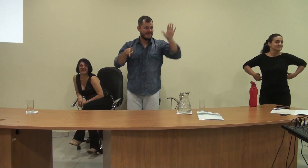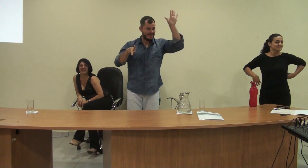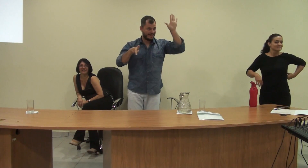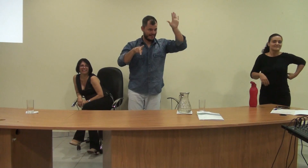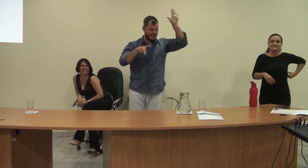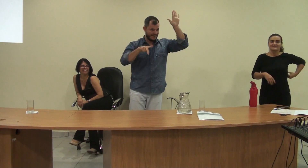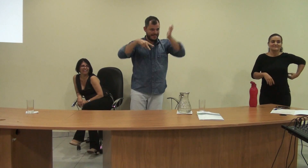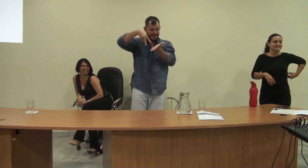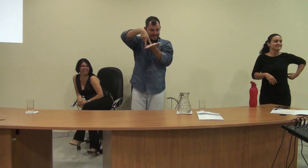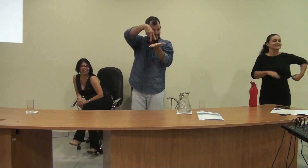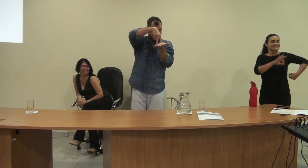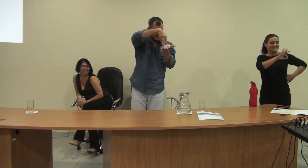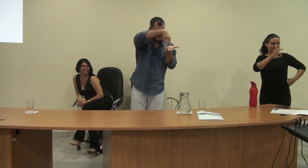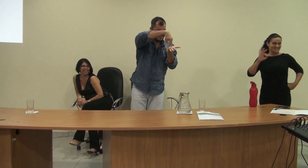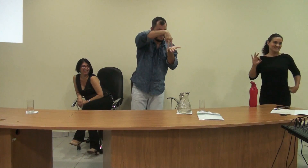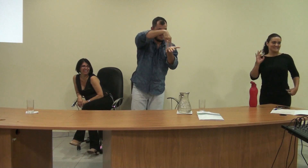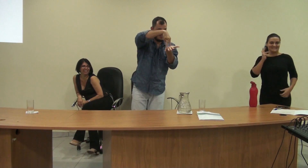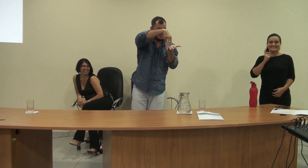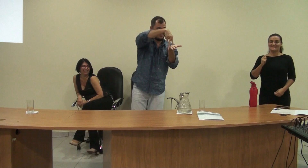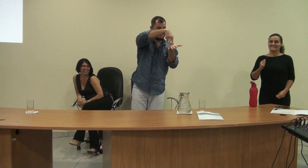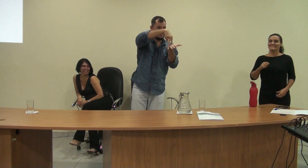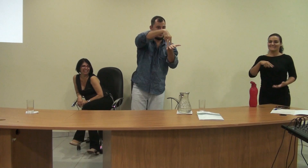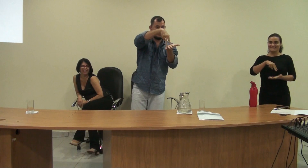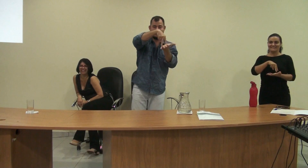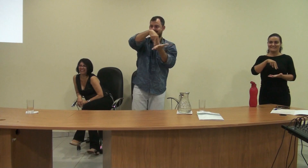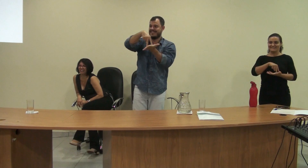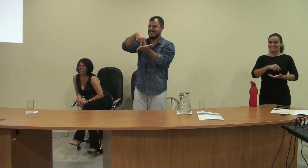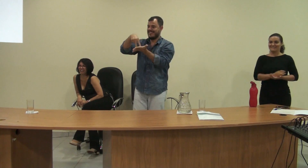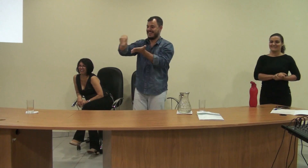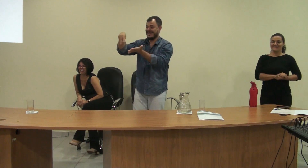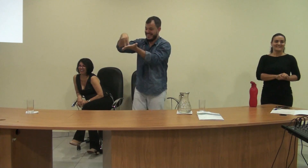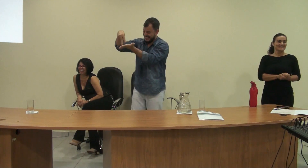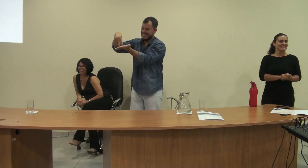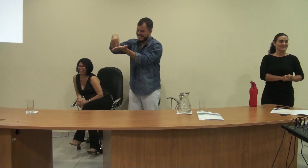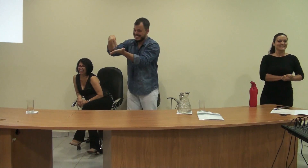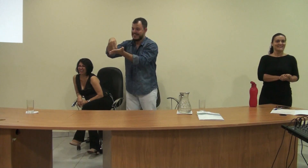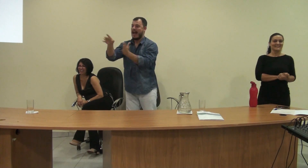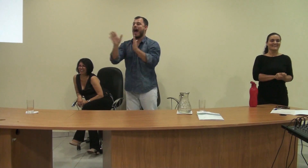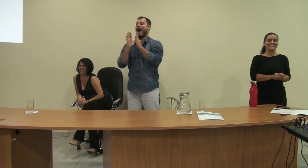aqui? Professores todos. Fiquem bem, por favor.